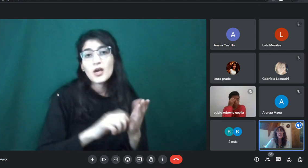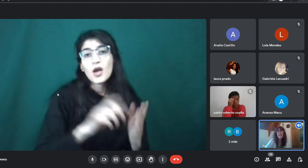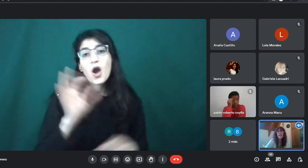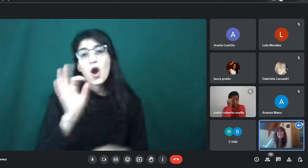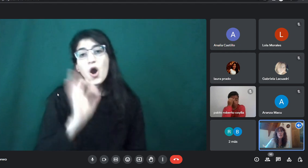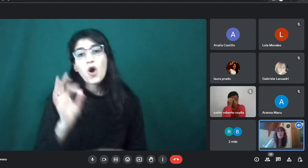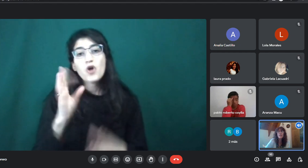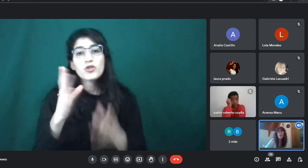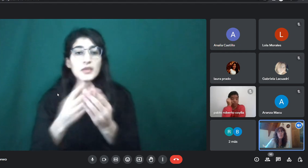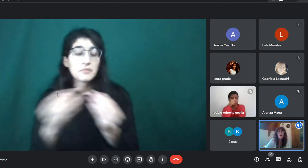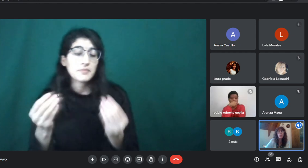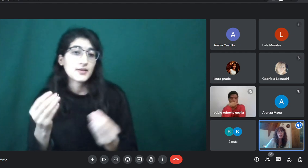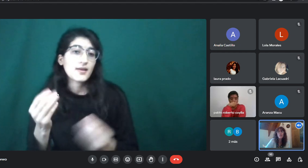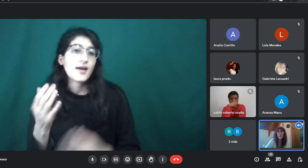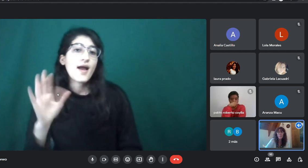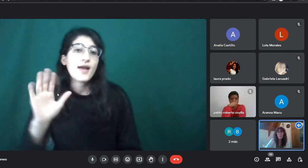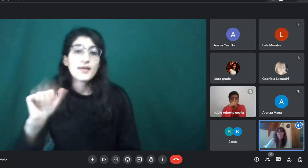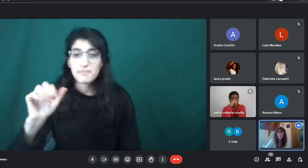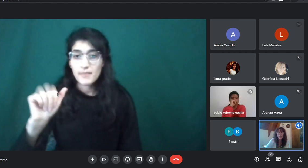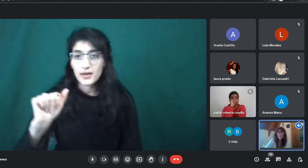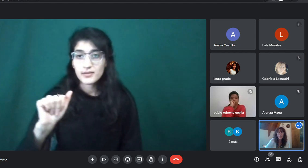Recuerden que la clase del martes es más cortita,